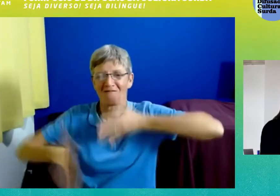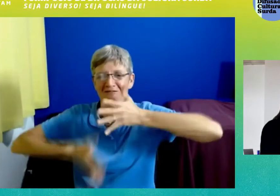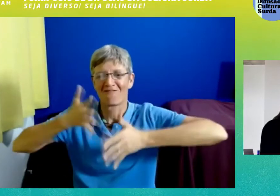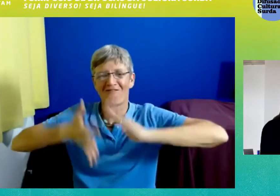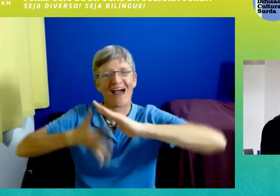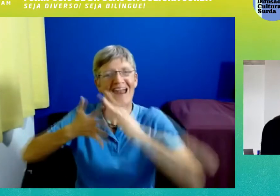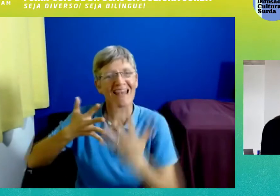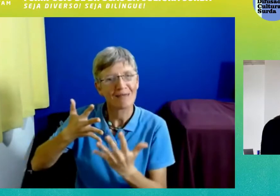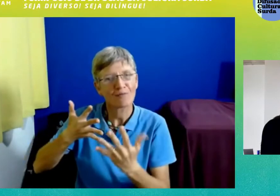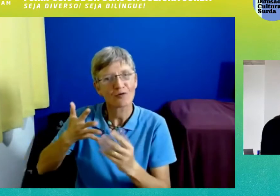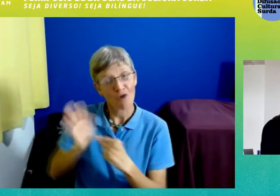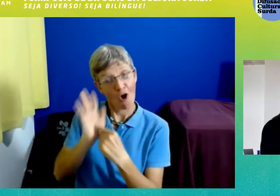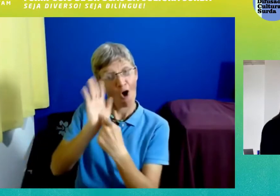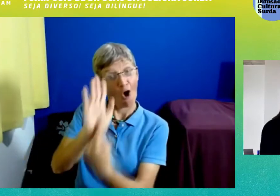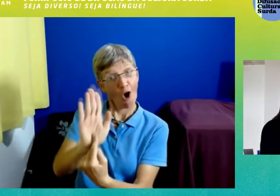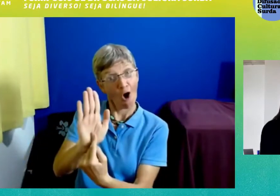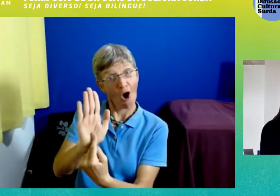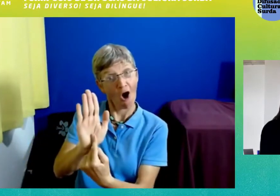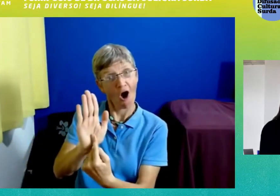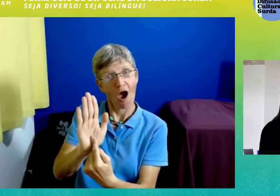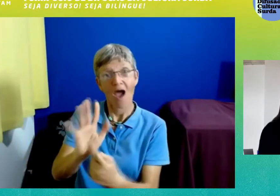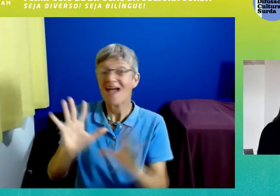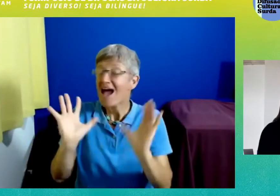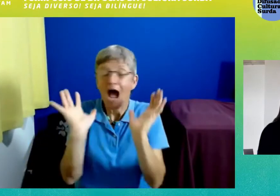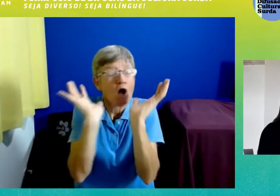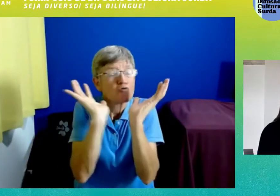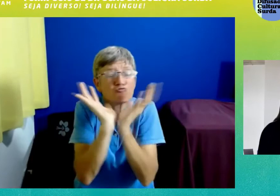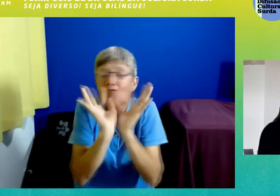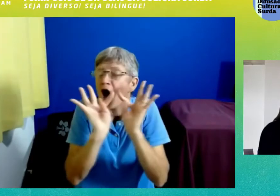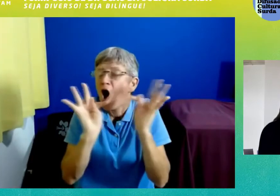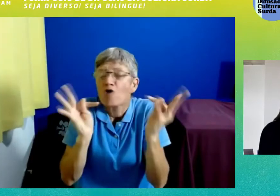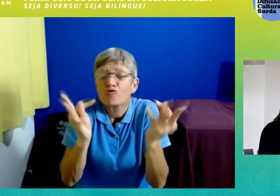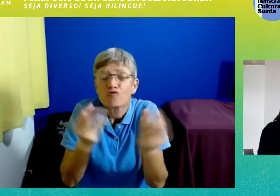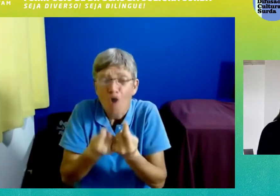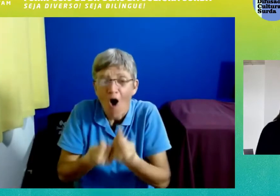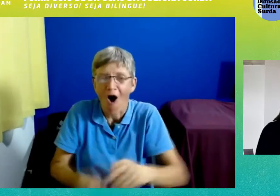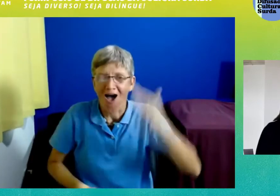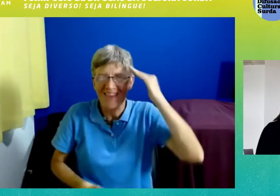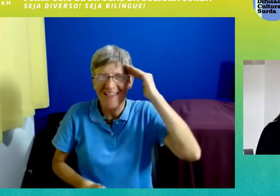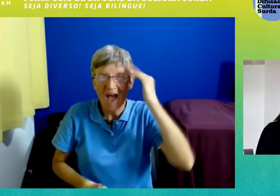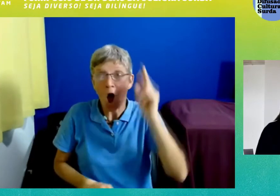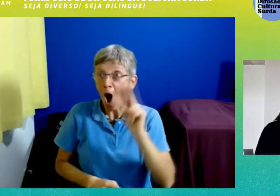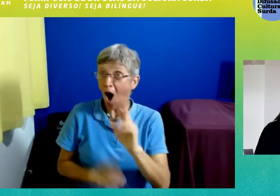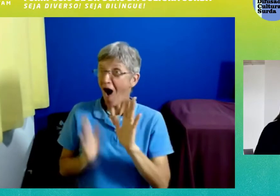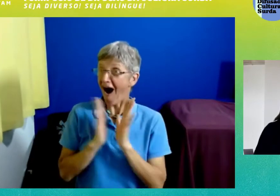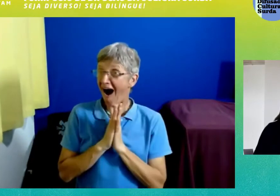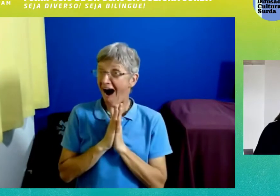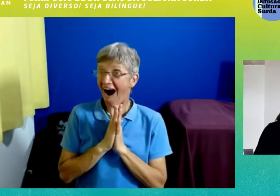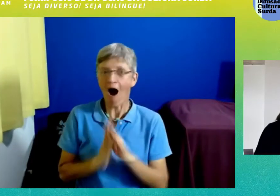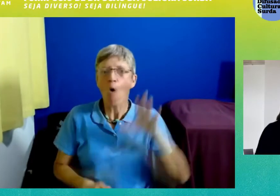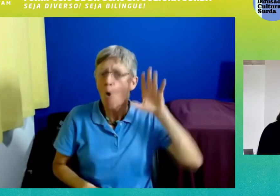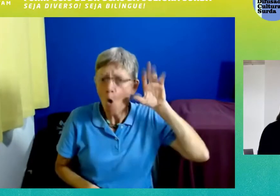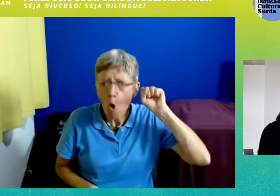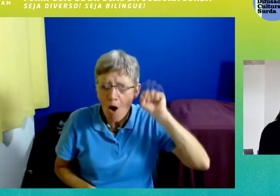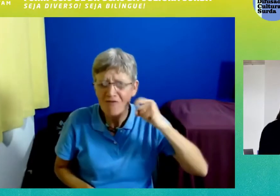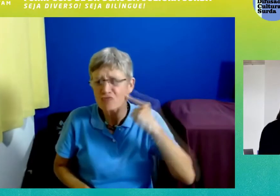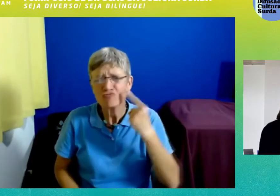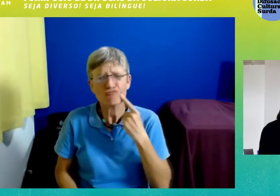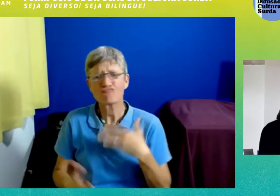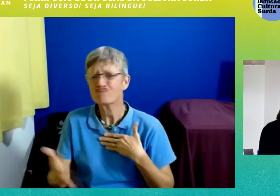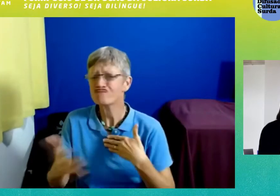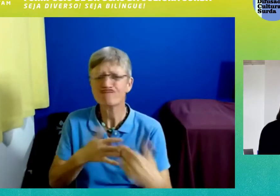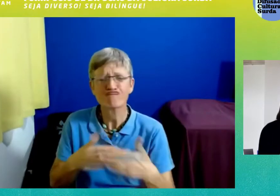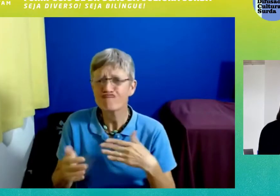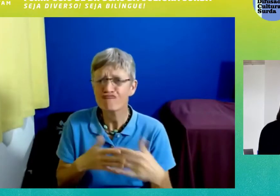ele pega um exemplo de metáfora em Libras e mostra para o grupo todo, para eles entenderem